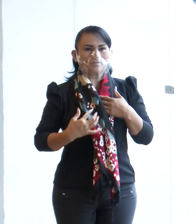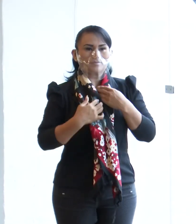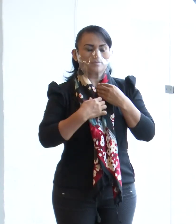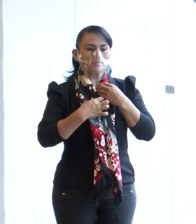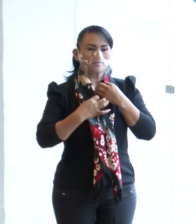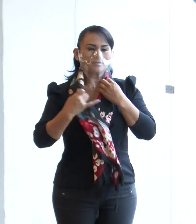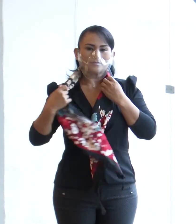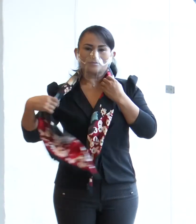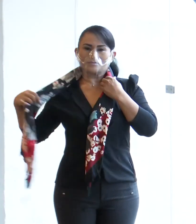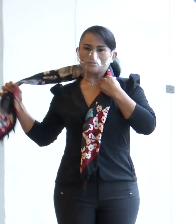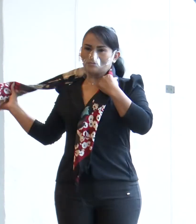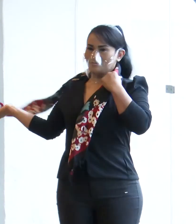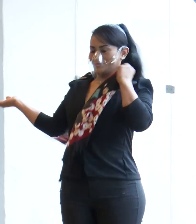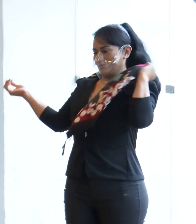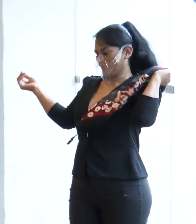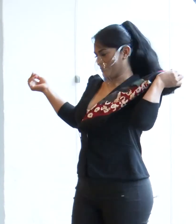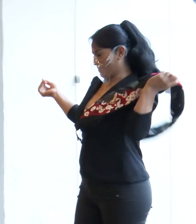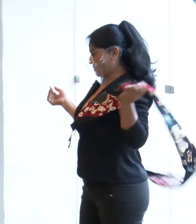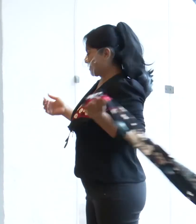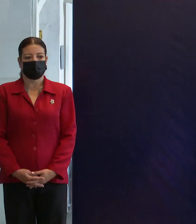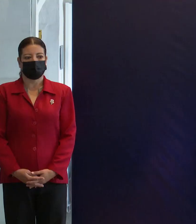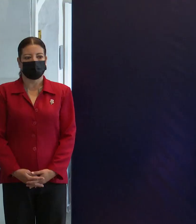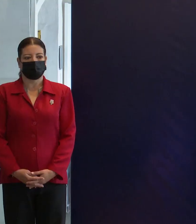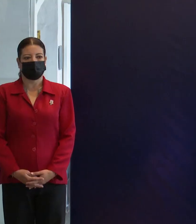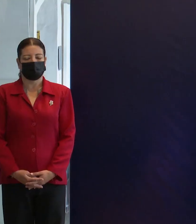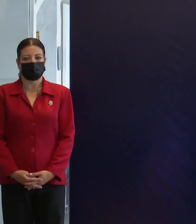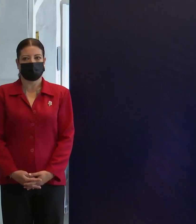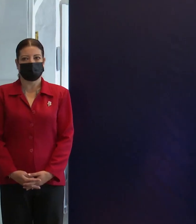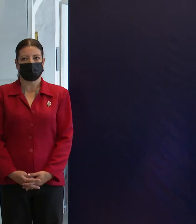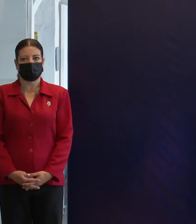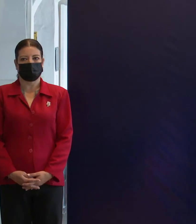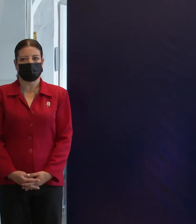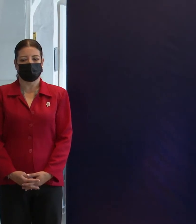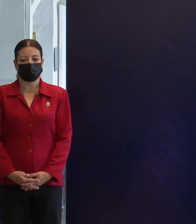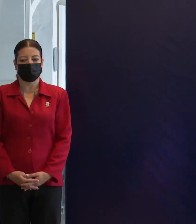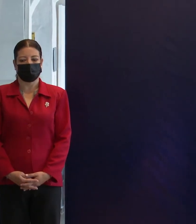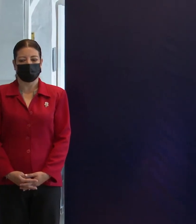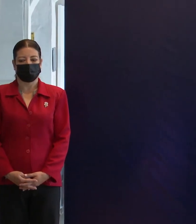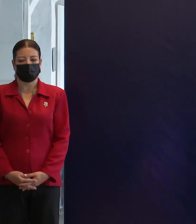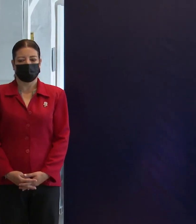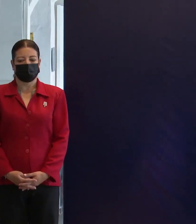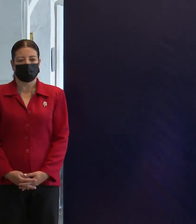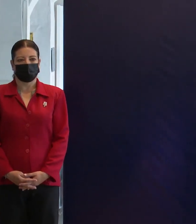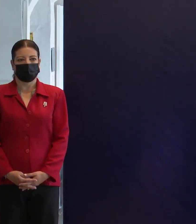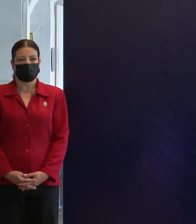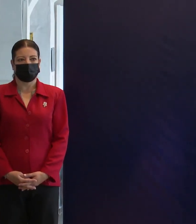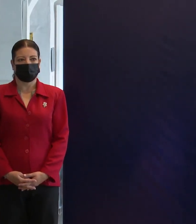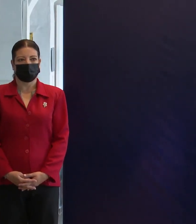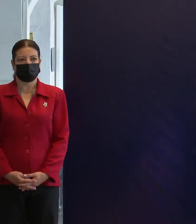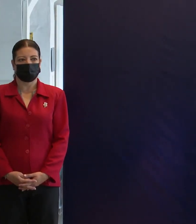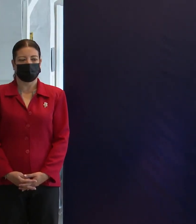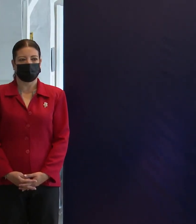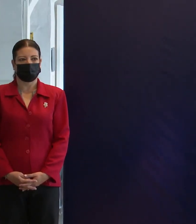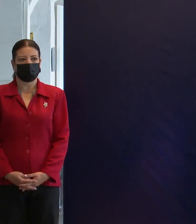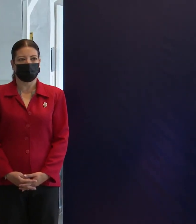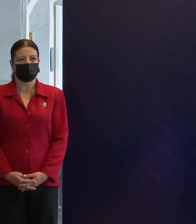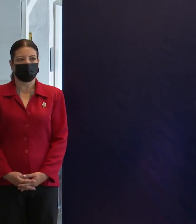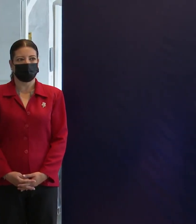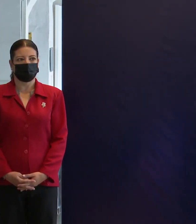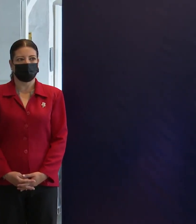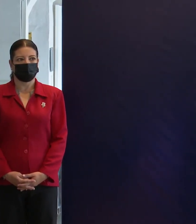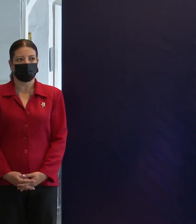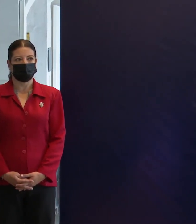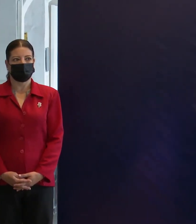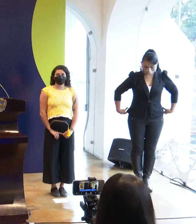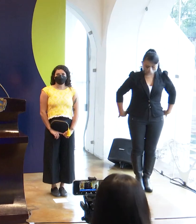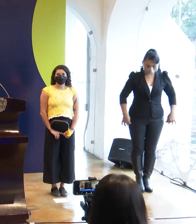el 64.9% de la generación de empleos a nivel estatal y el 4% a nivel nacional en lo que va de este periodo. Usted